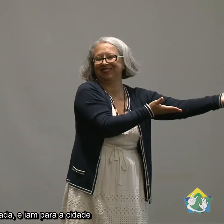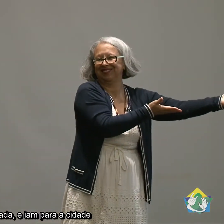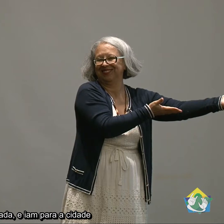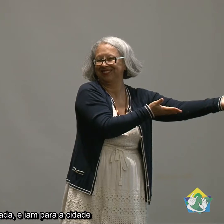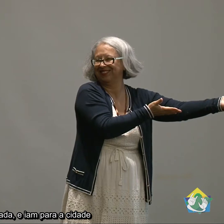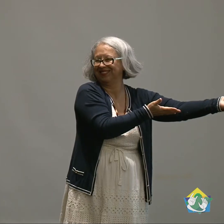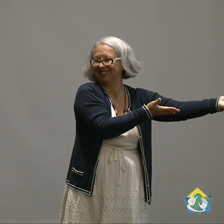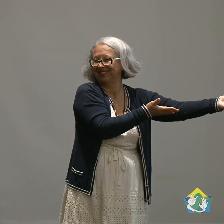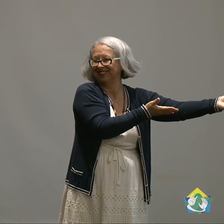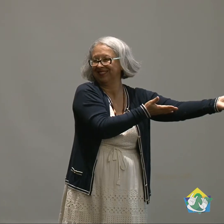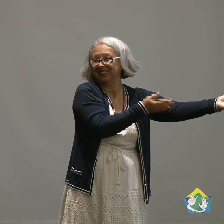para a cidade.